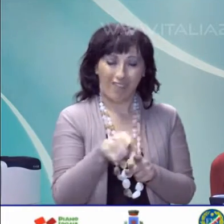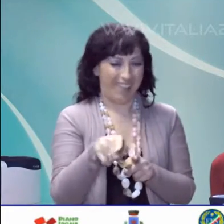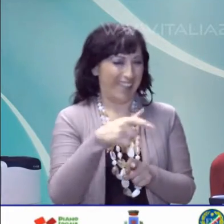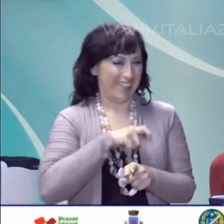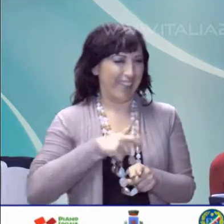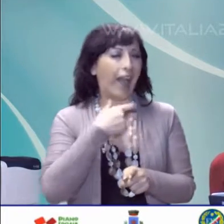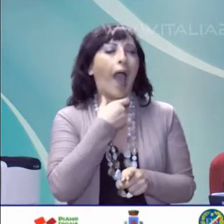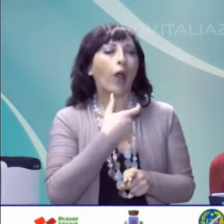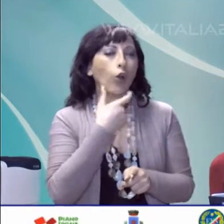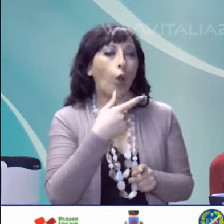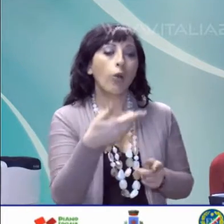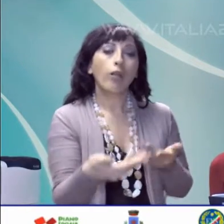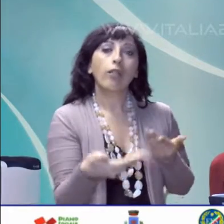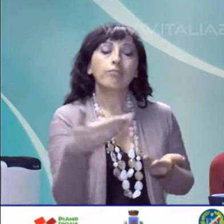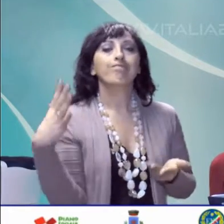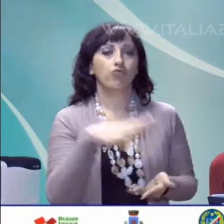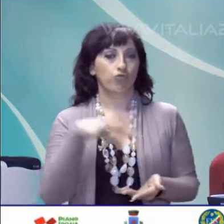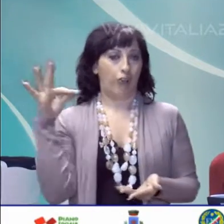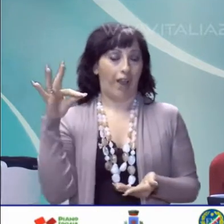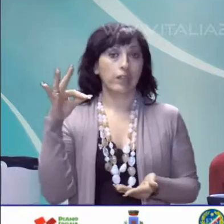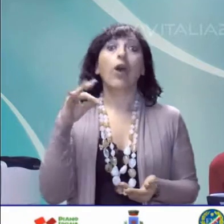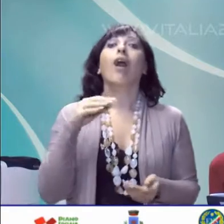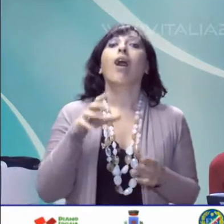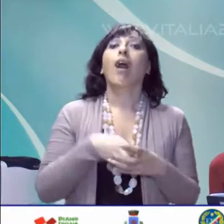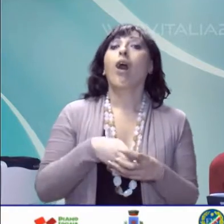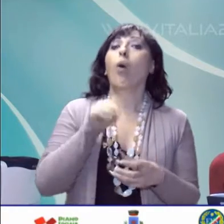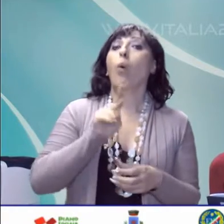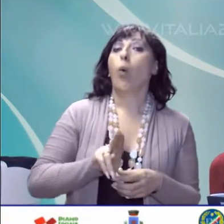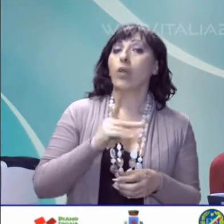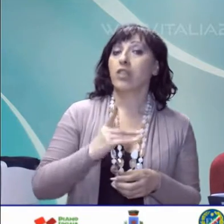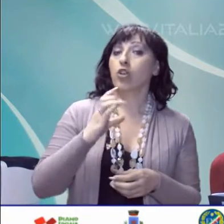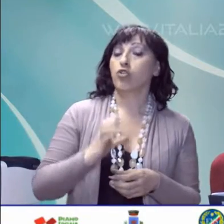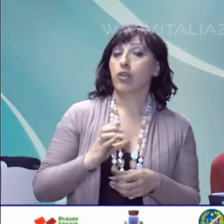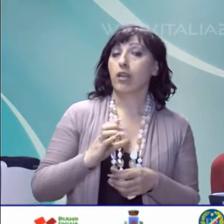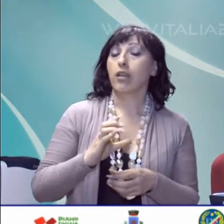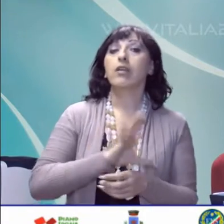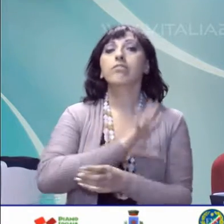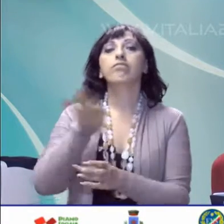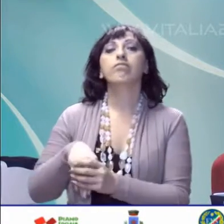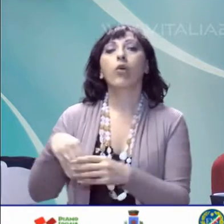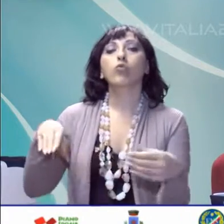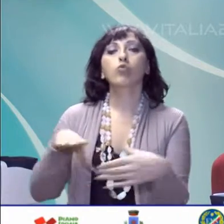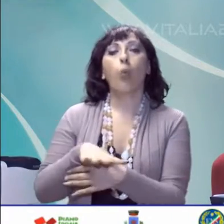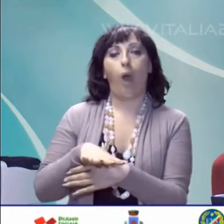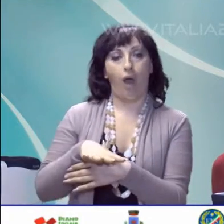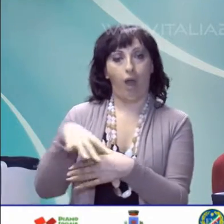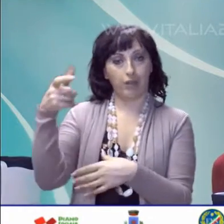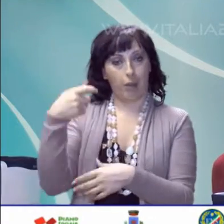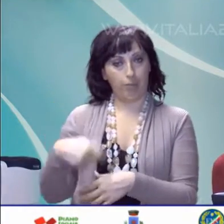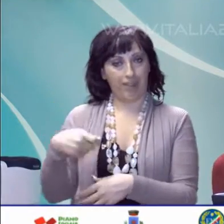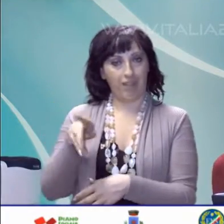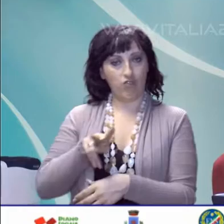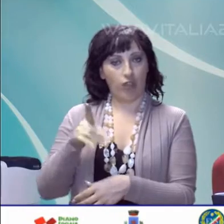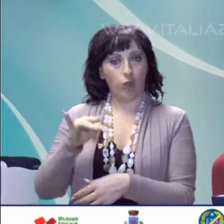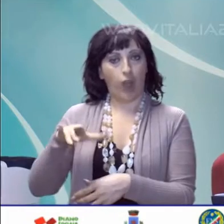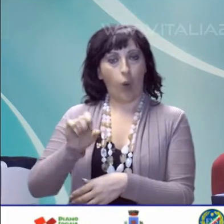Agropoli. L'UDC ottiene così un posto di particolare rilievo nella squadra del governatore Vincenzo